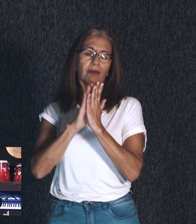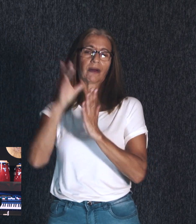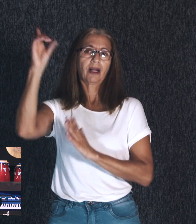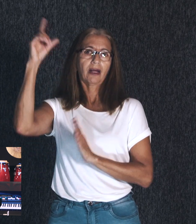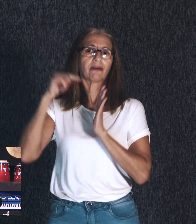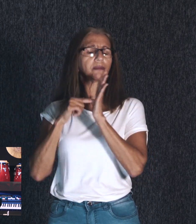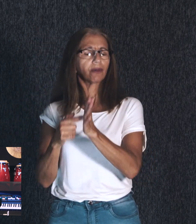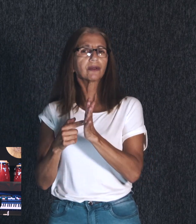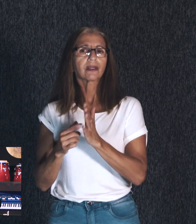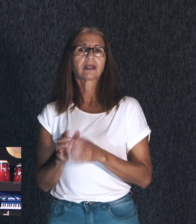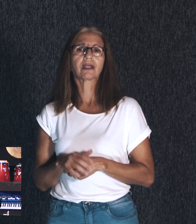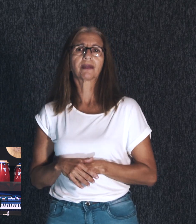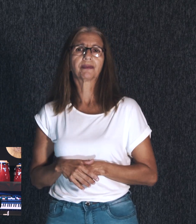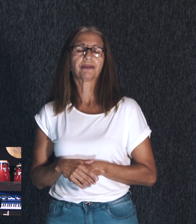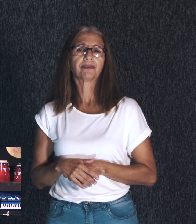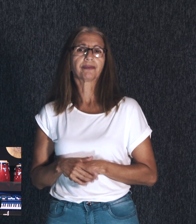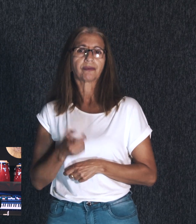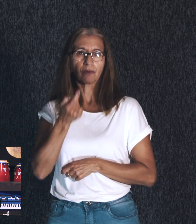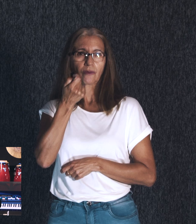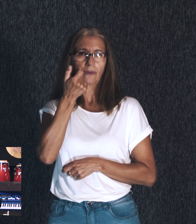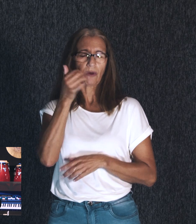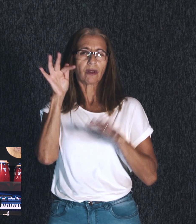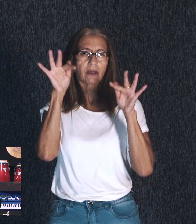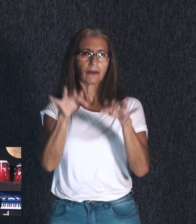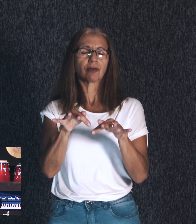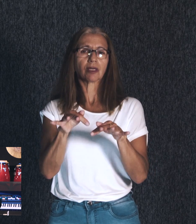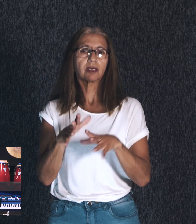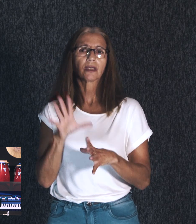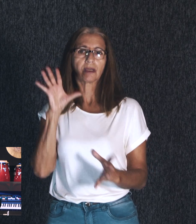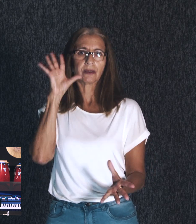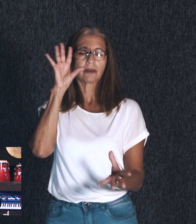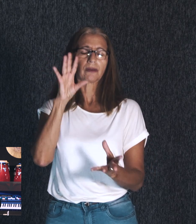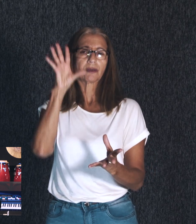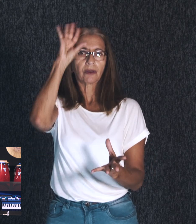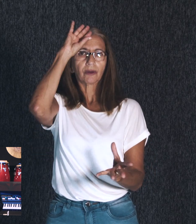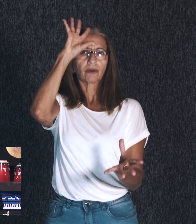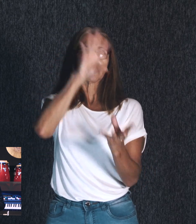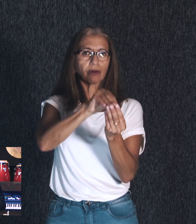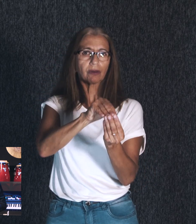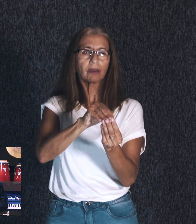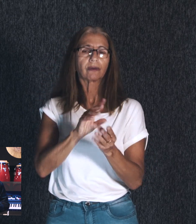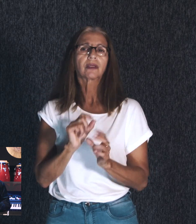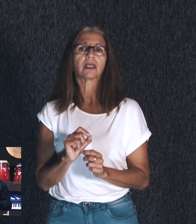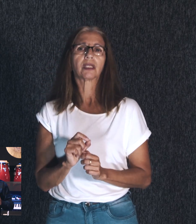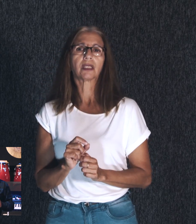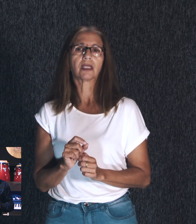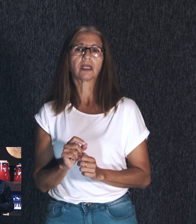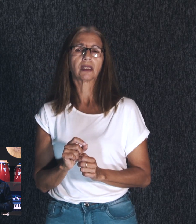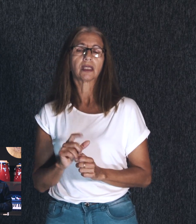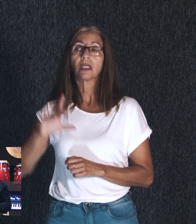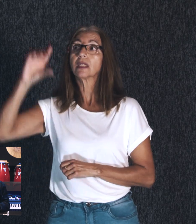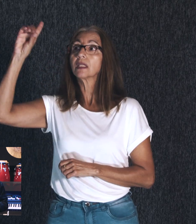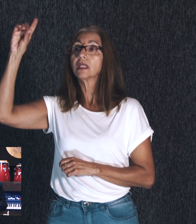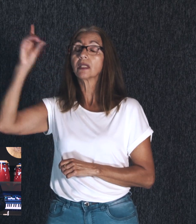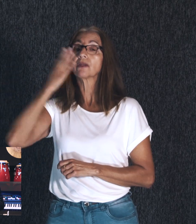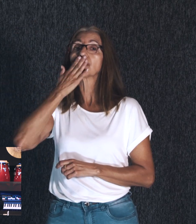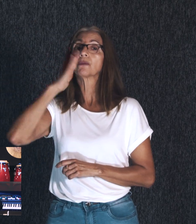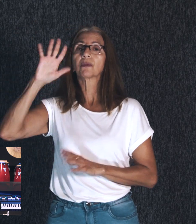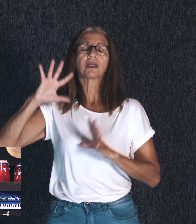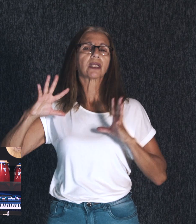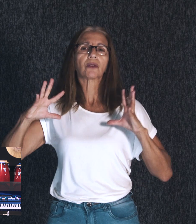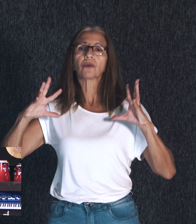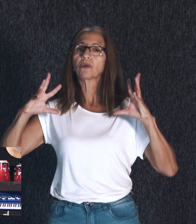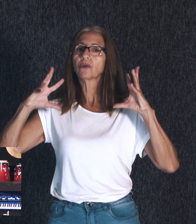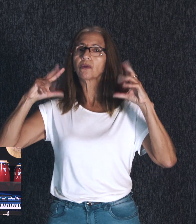concluir dizendo o seguinte: que tudo o que Ele prometeu, tudo, Ele